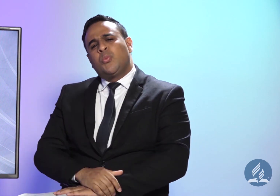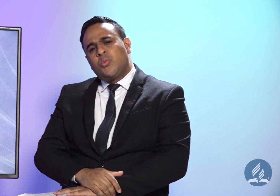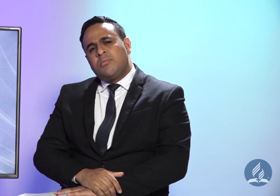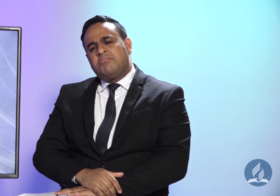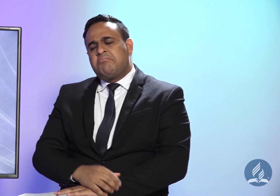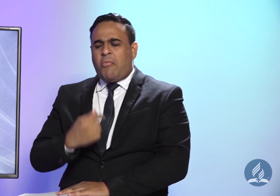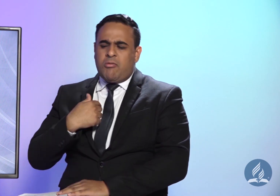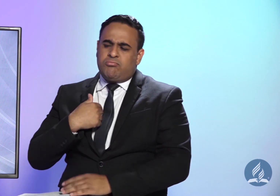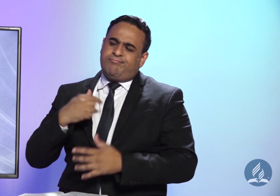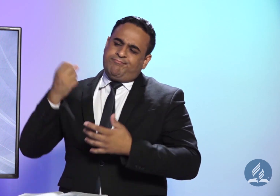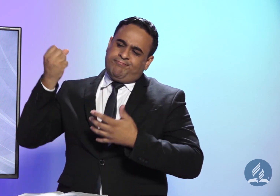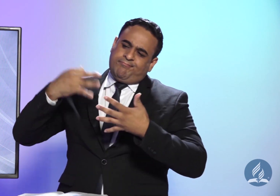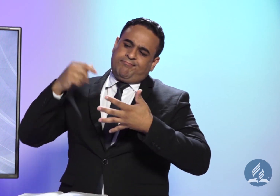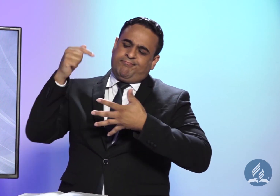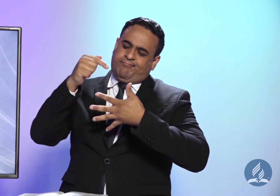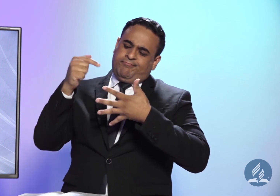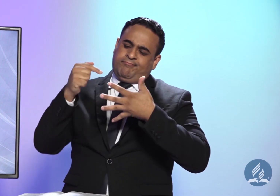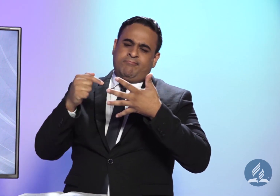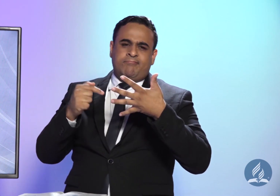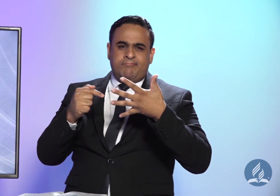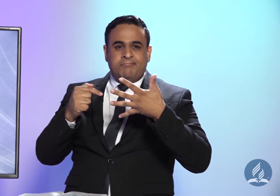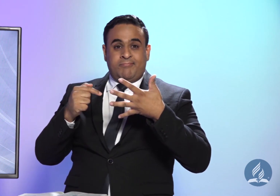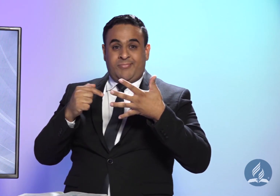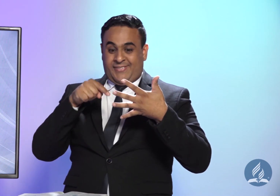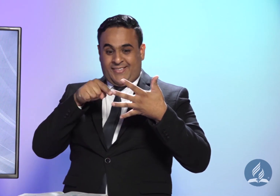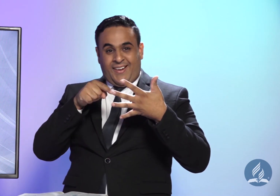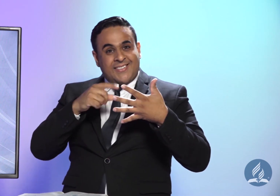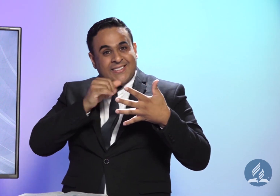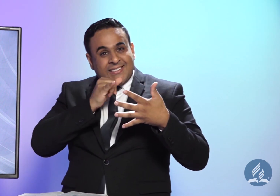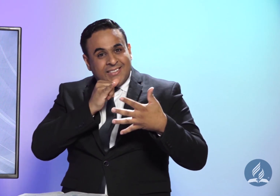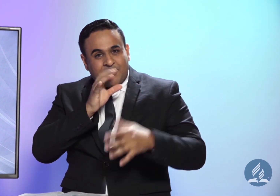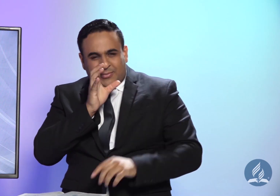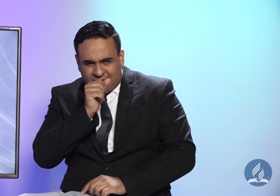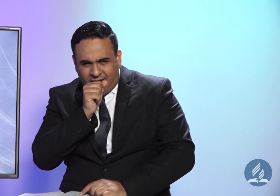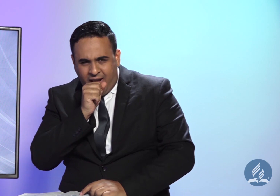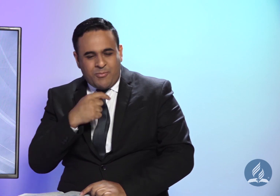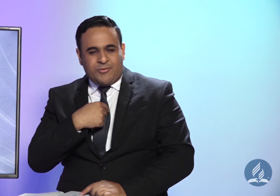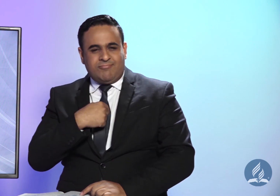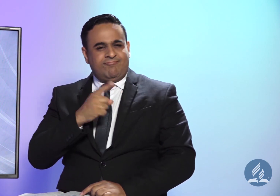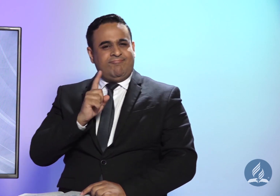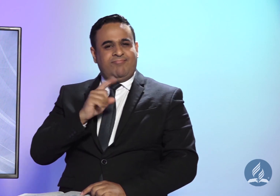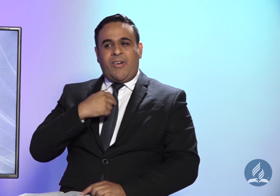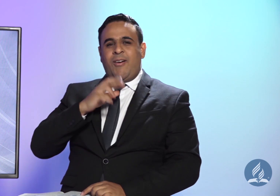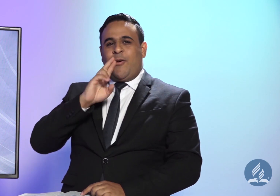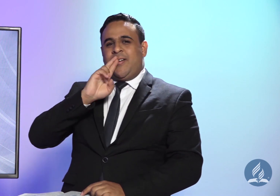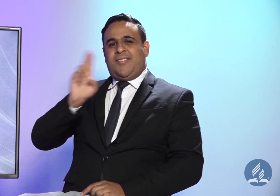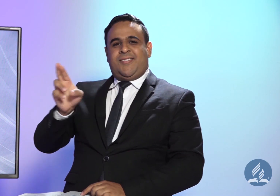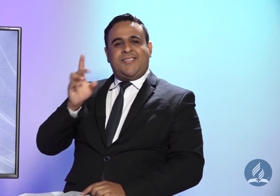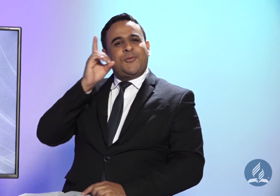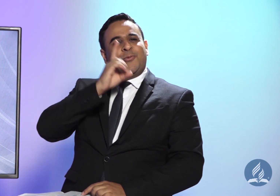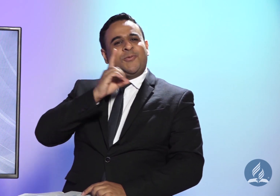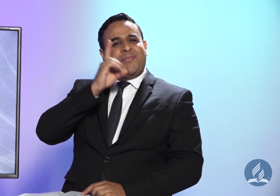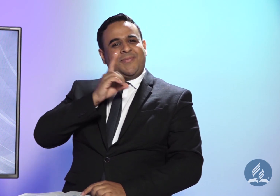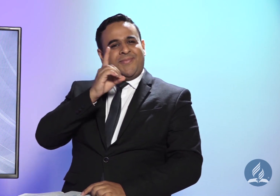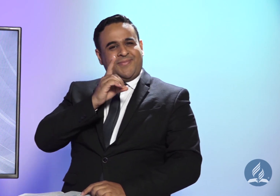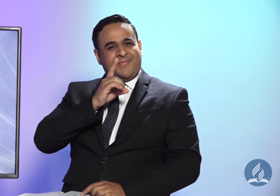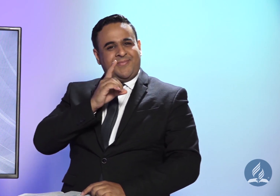acreditava. E ele me questionou perguntando no que eu acreditava, em quais mandamentos dos 10 eu